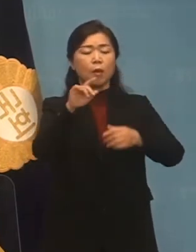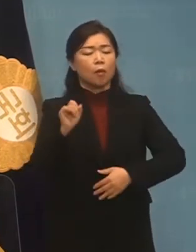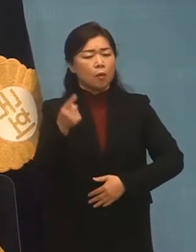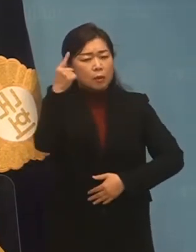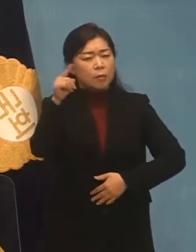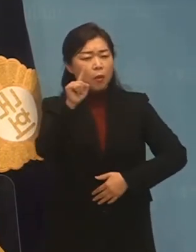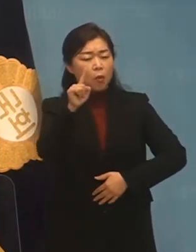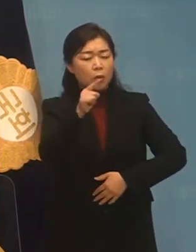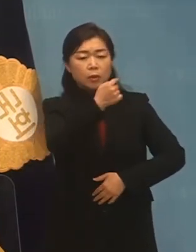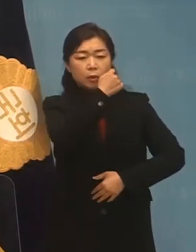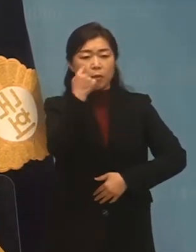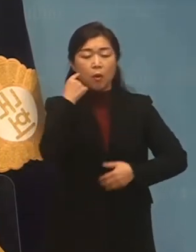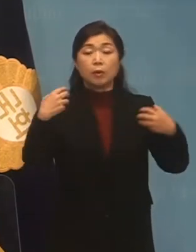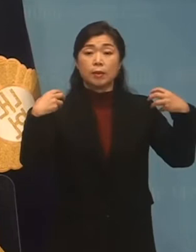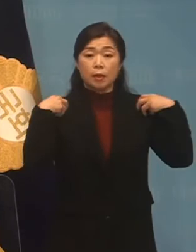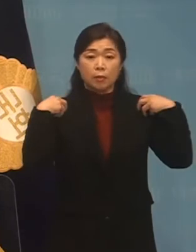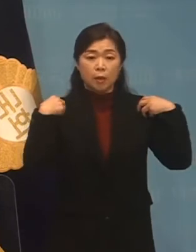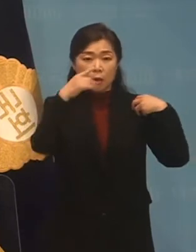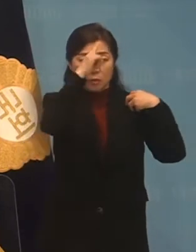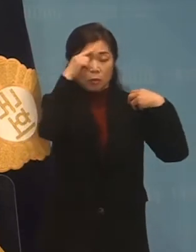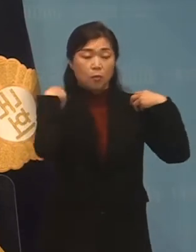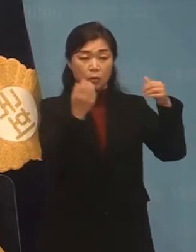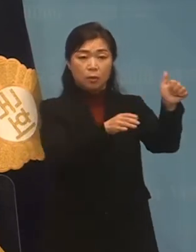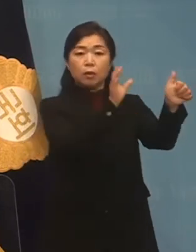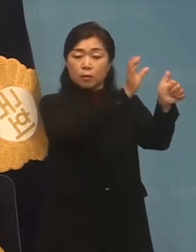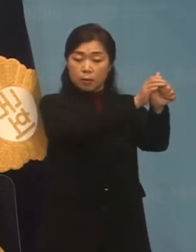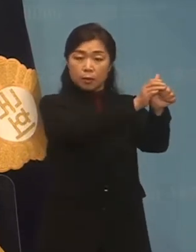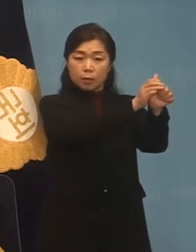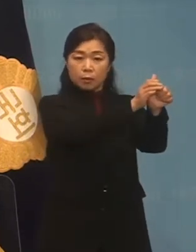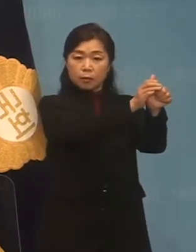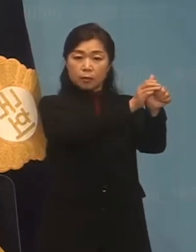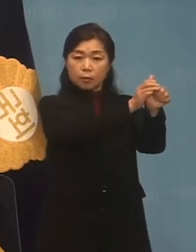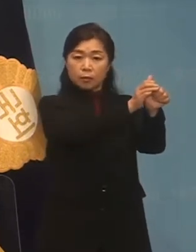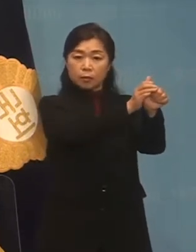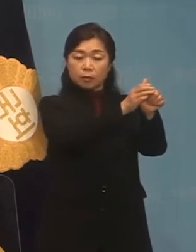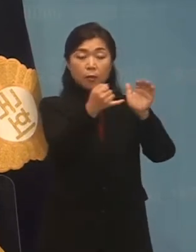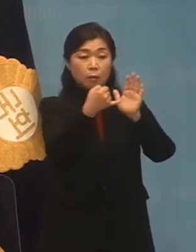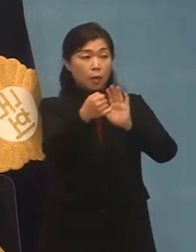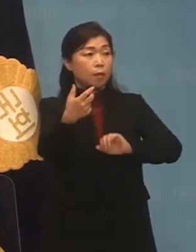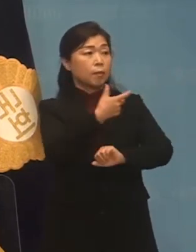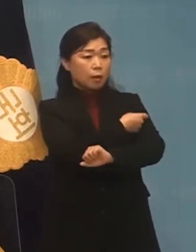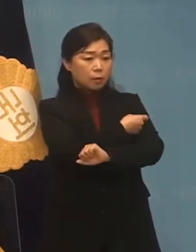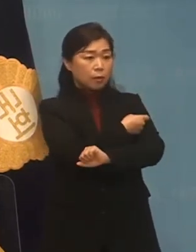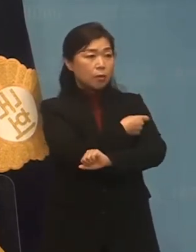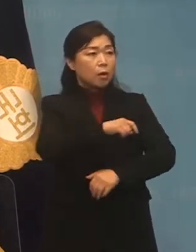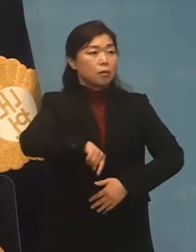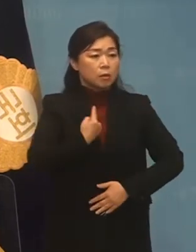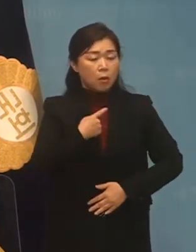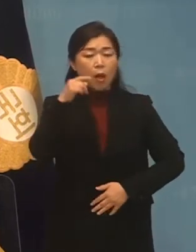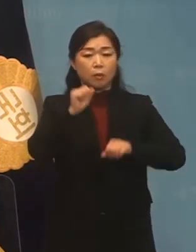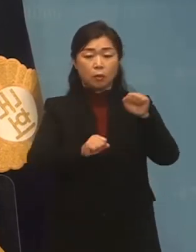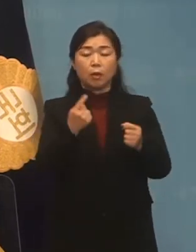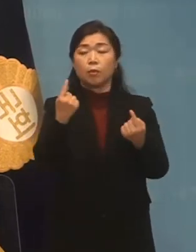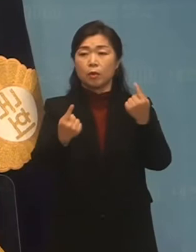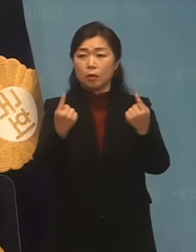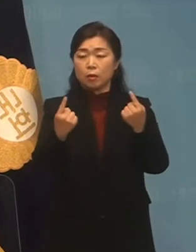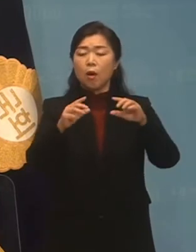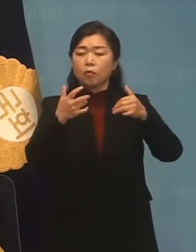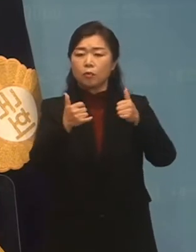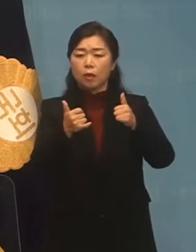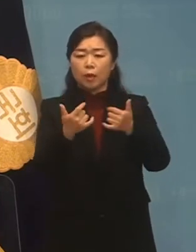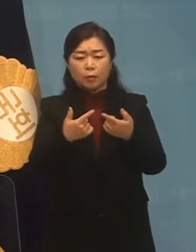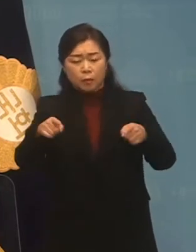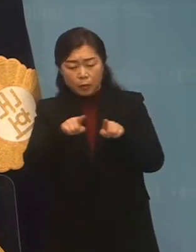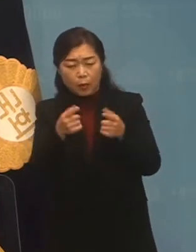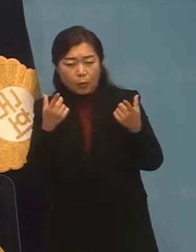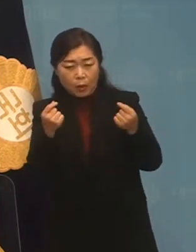인과성 증명 책임은 정부가 지겠습니다. 백신 접종은 자발적인 행위라기보다는 국가